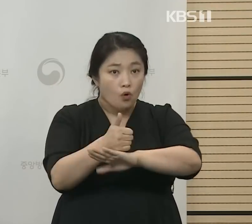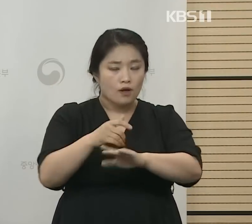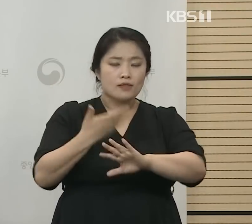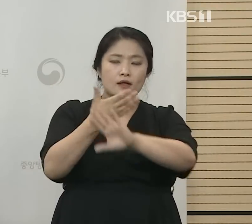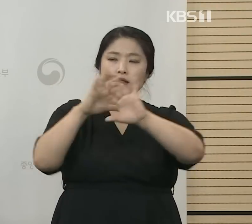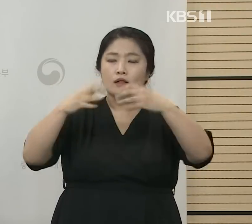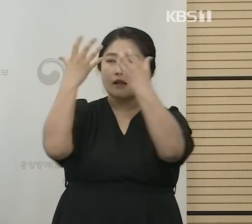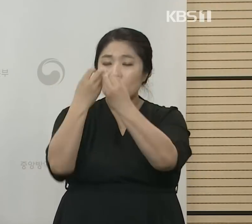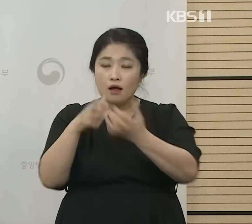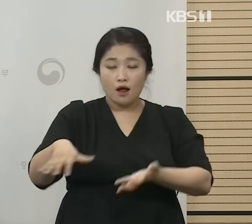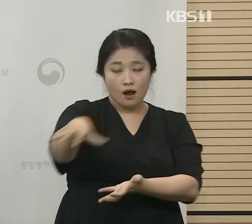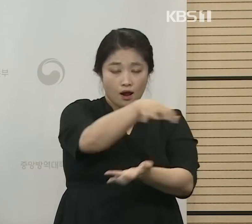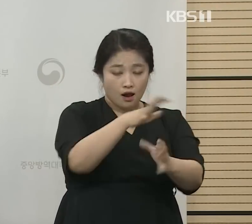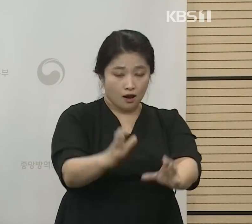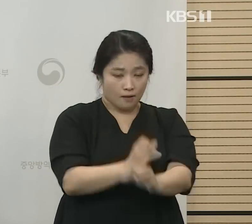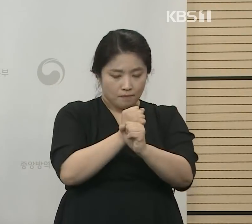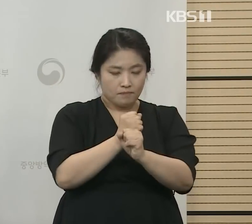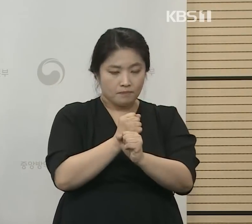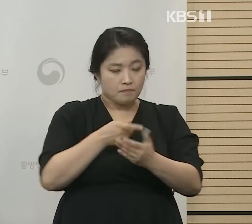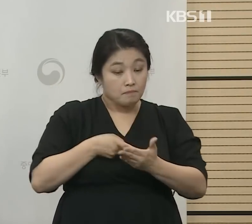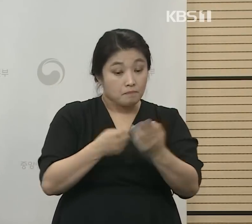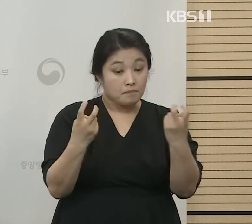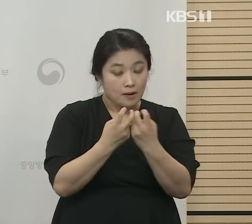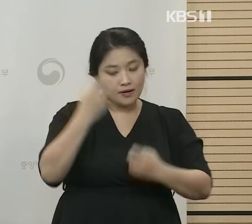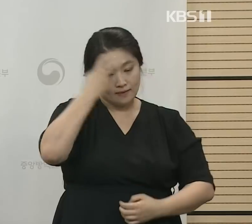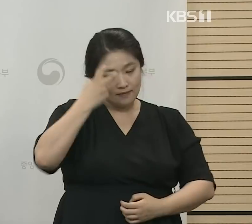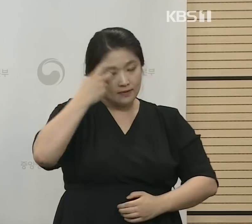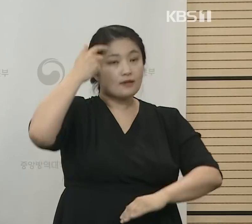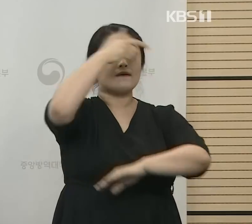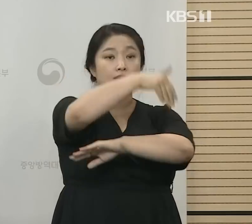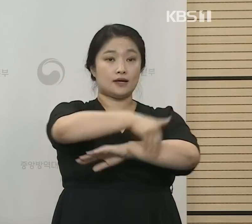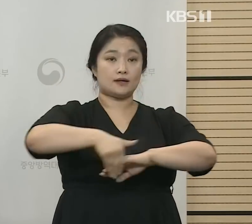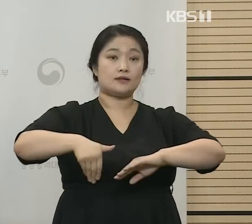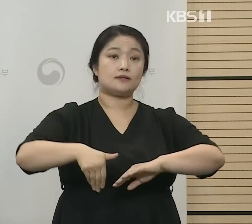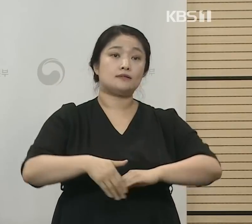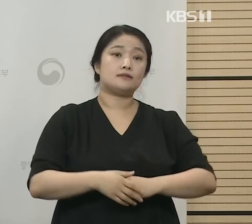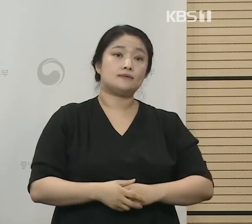해외 사례 등을 종합하여 추진 방안을 검토할 계획입니다.